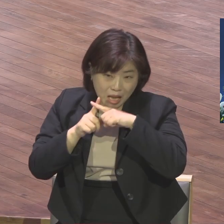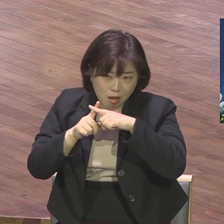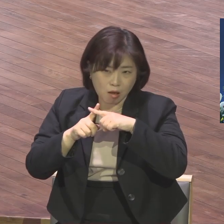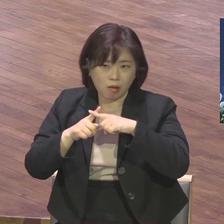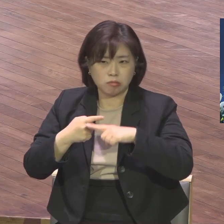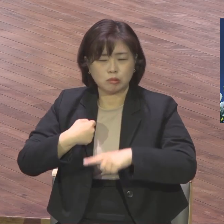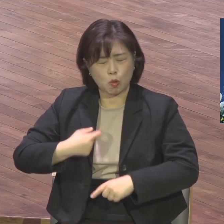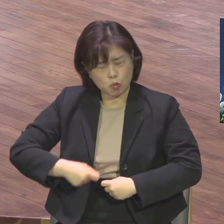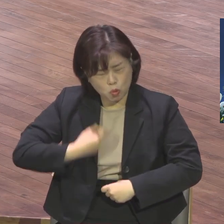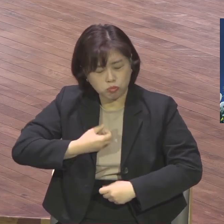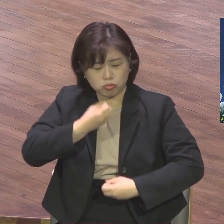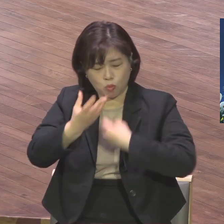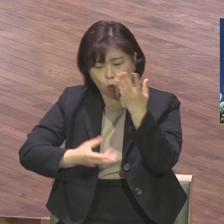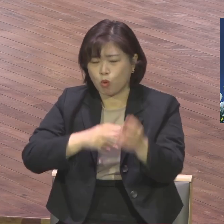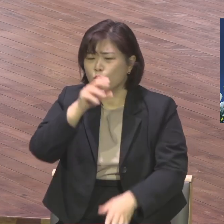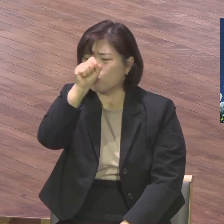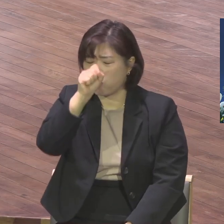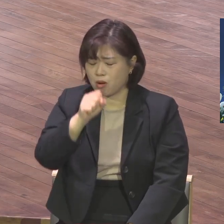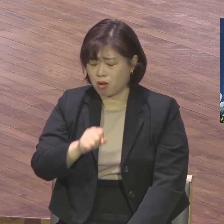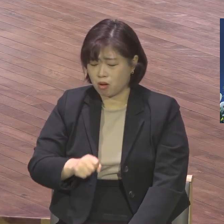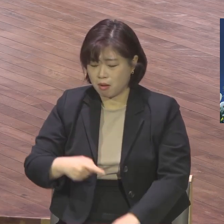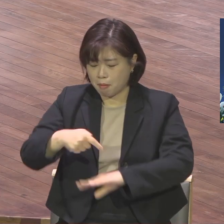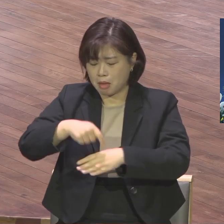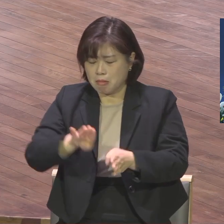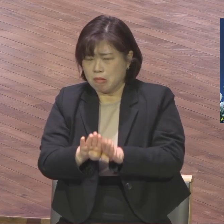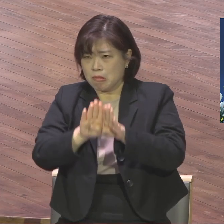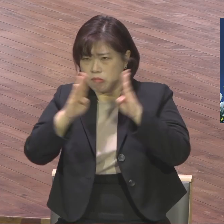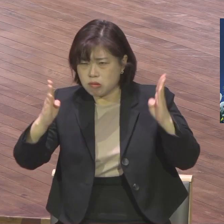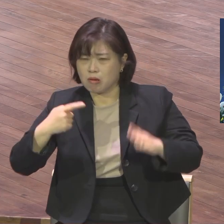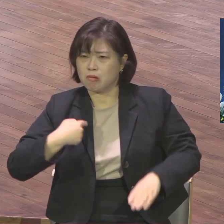김유사 사건 확 공개해가지고